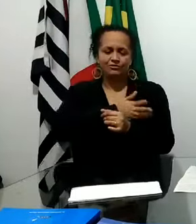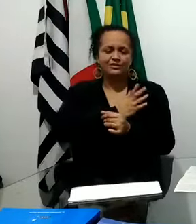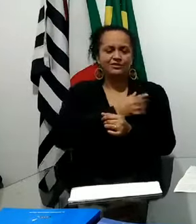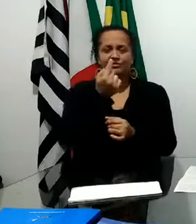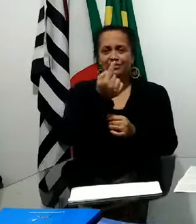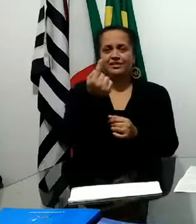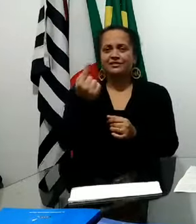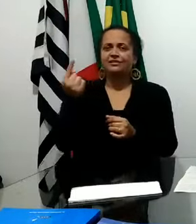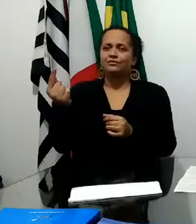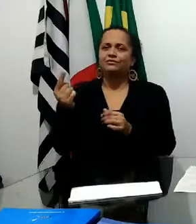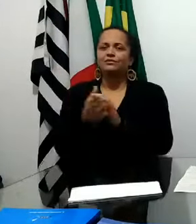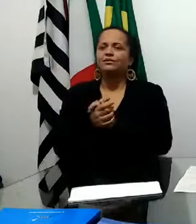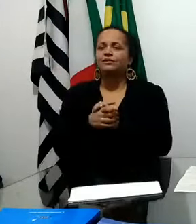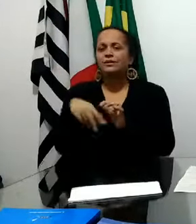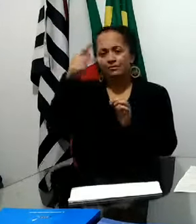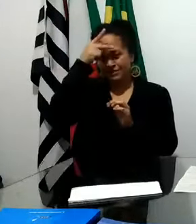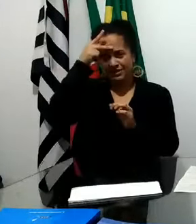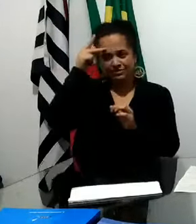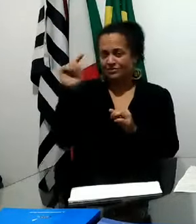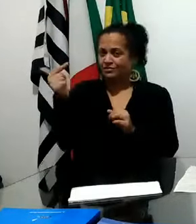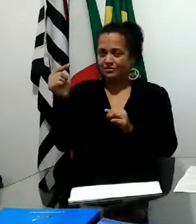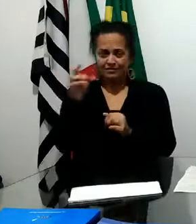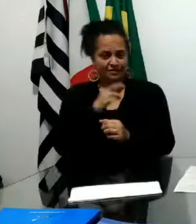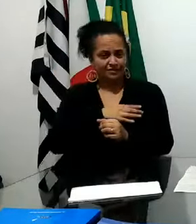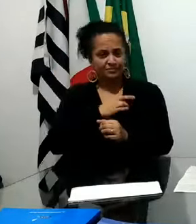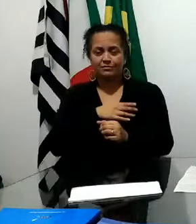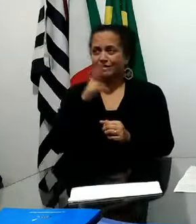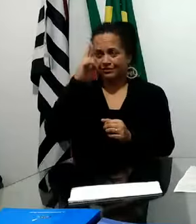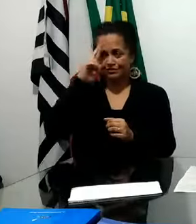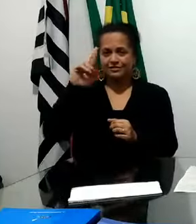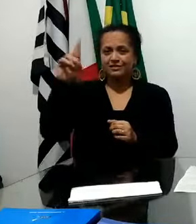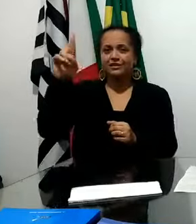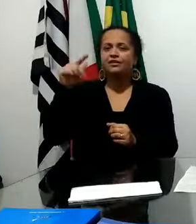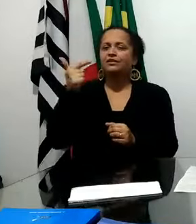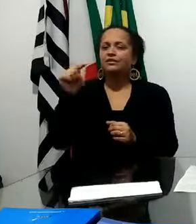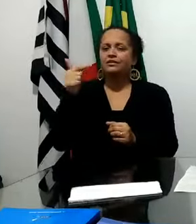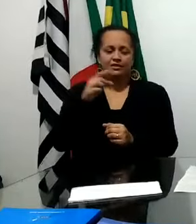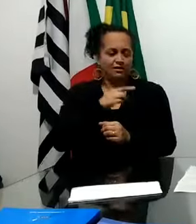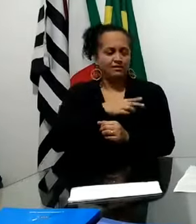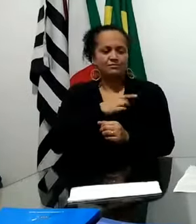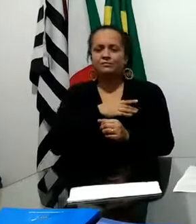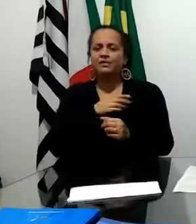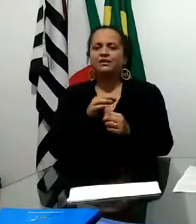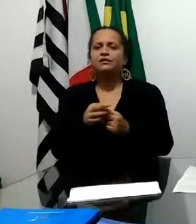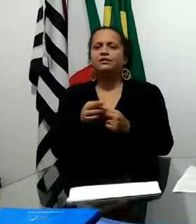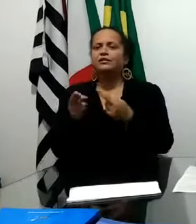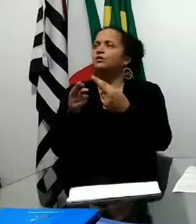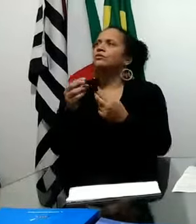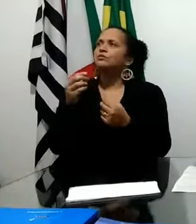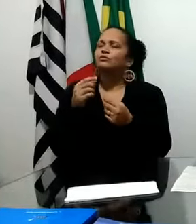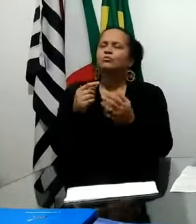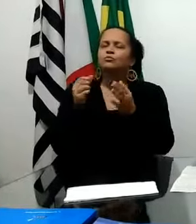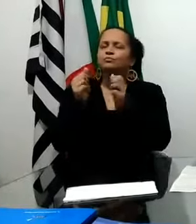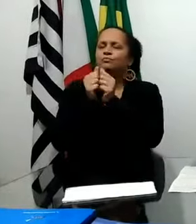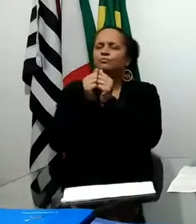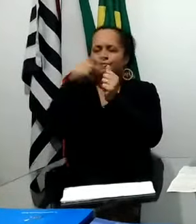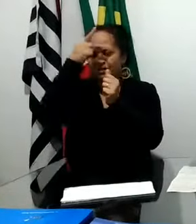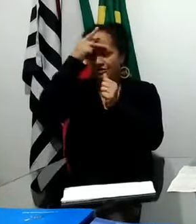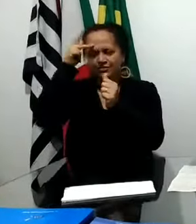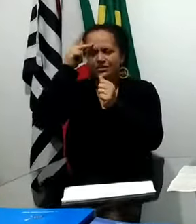autoridades. Aqueles que não temem ao Senhor, aqueles que não têm um compromisso com o bem-estar do povo brasileiro, que eles sejam desraigados, que eles sejam tirados